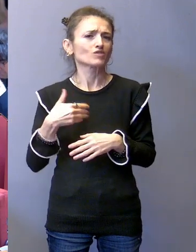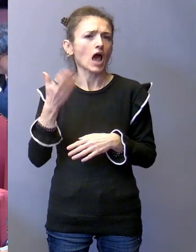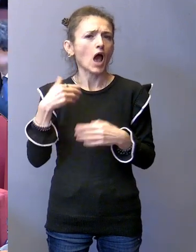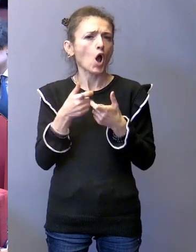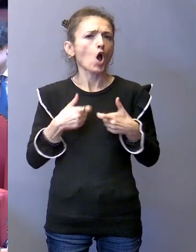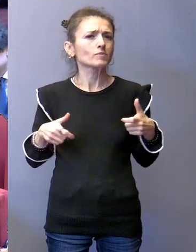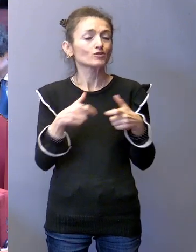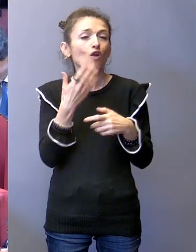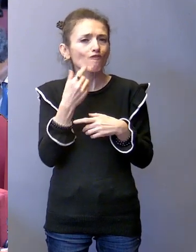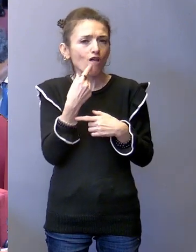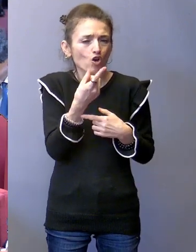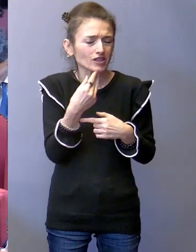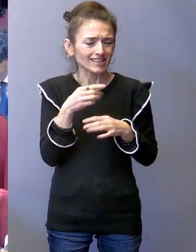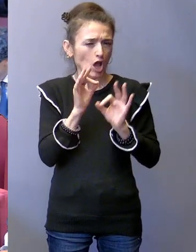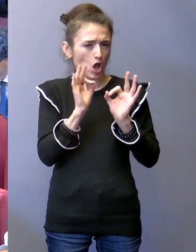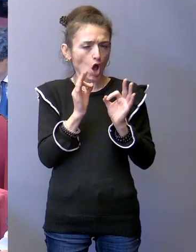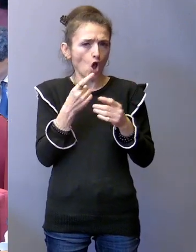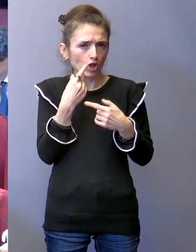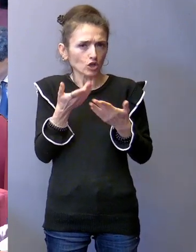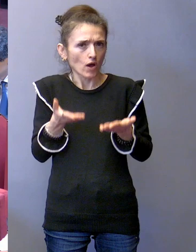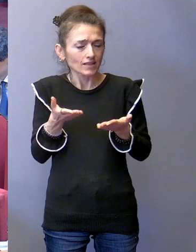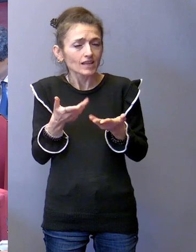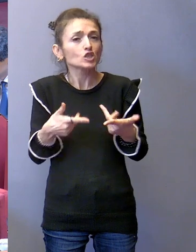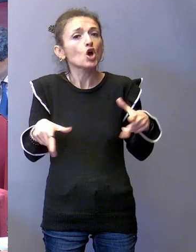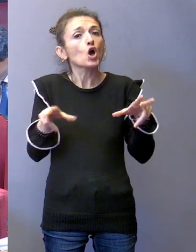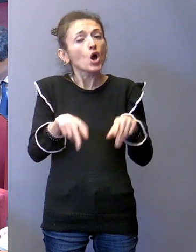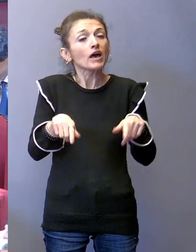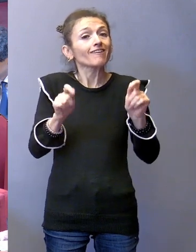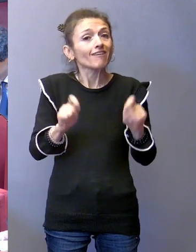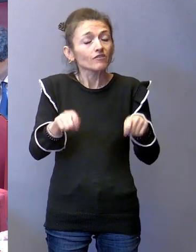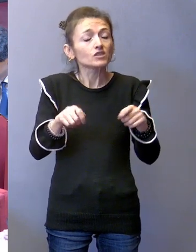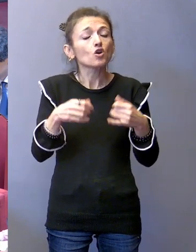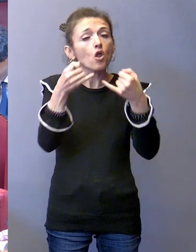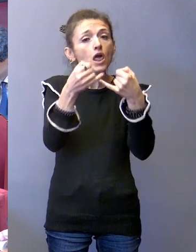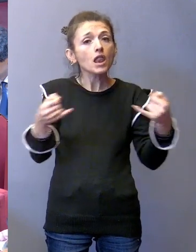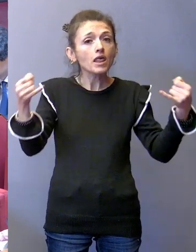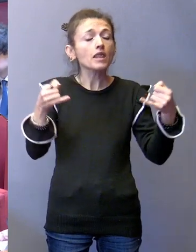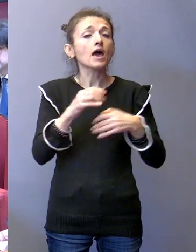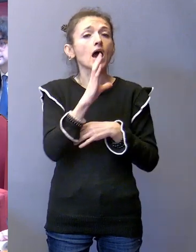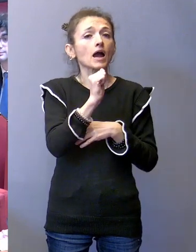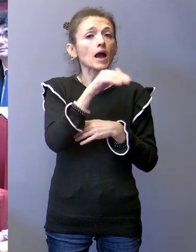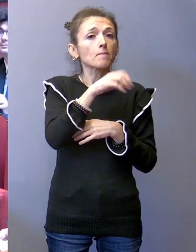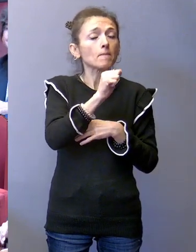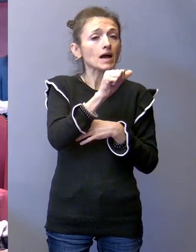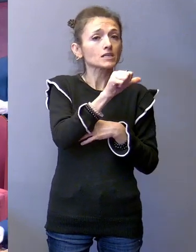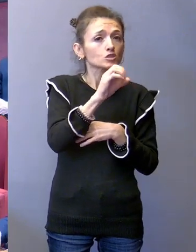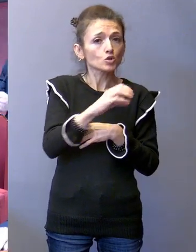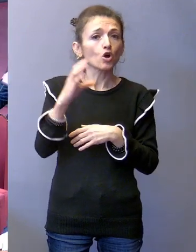sulla commissione sulla riattivazione della linea Campasso e Certosa e che pare non si possa fare